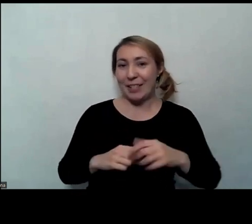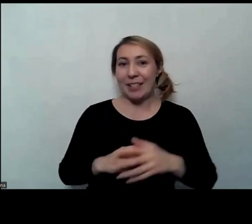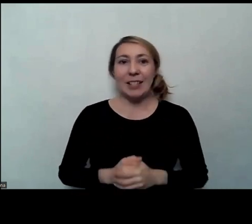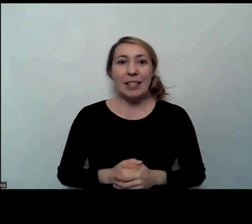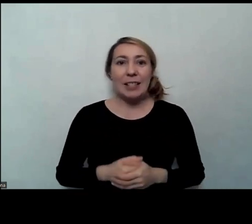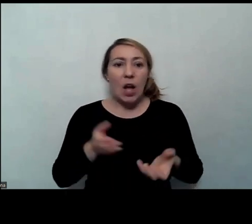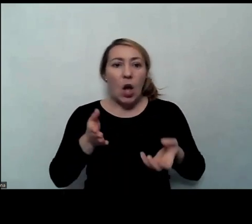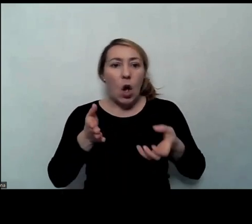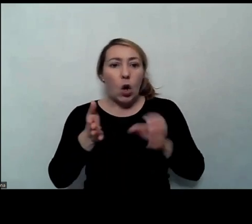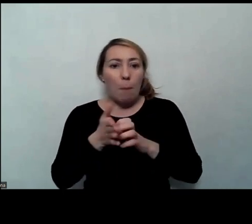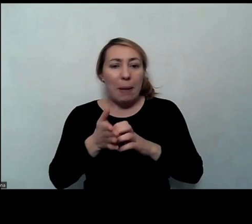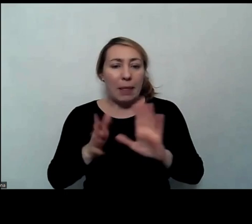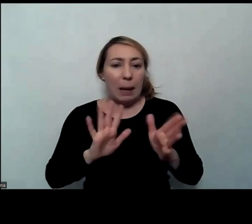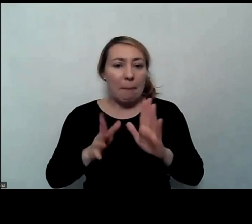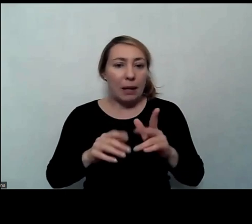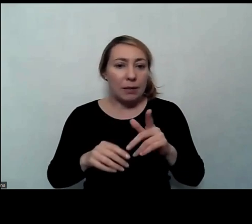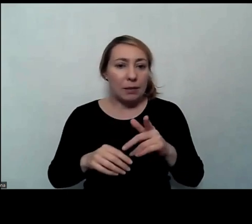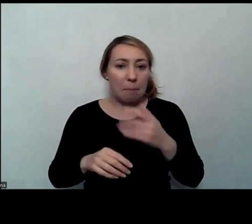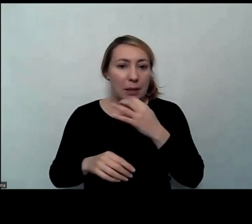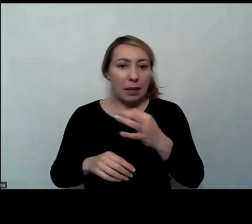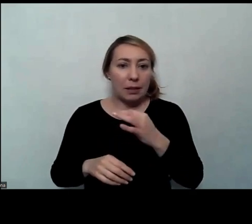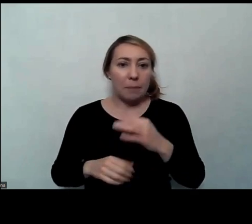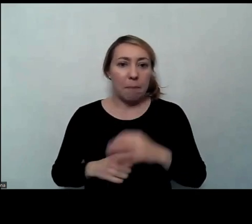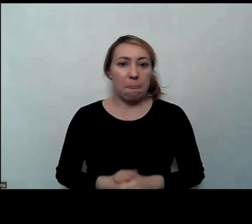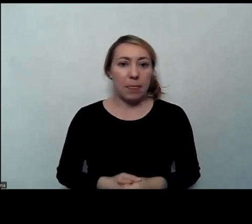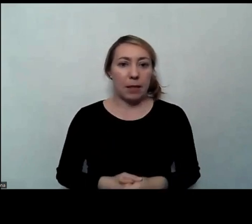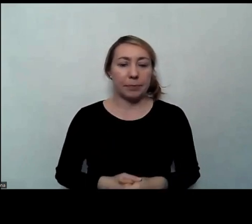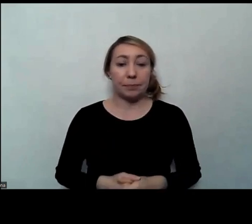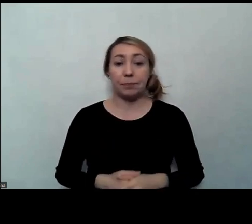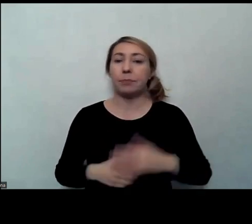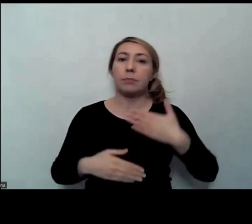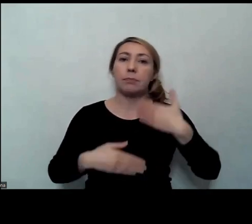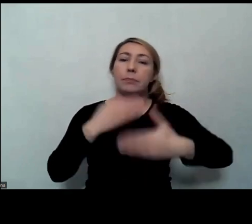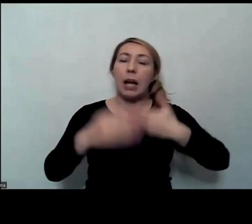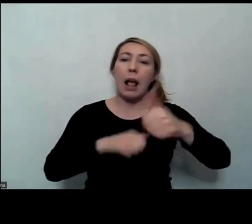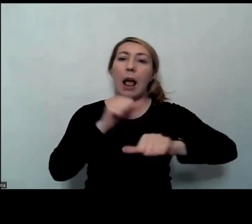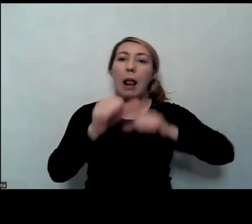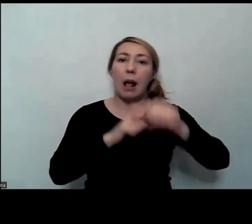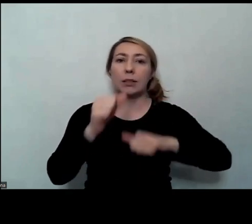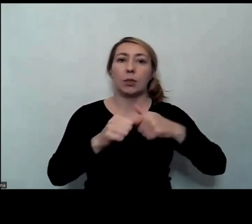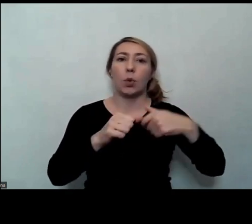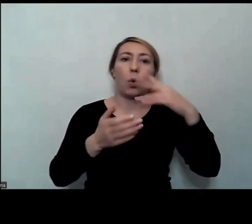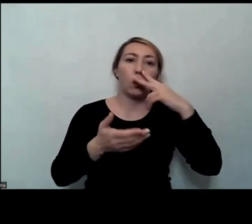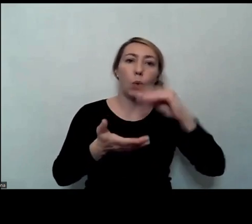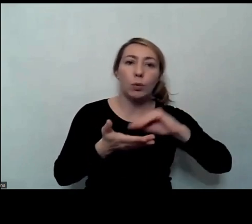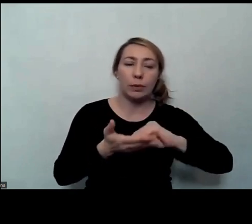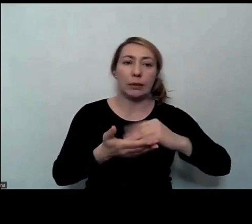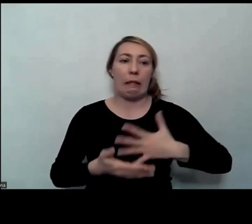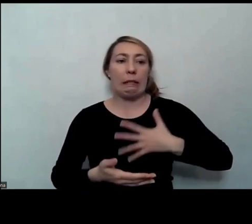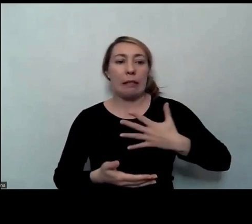Komentarz, chyba bardziej niż pytanie, od pani Joanny. Po latach bazowania na doświadczeniu i intuicji miło jest mieć coś